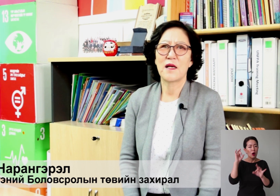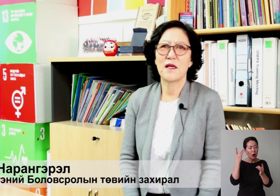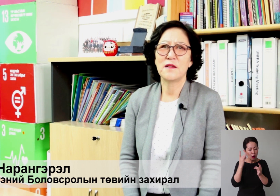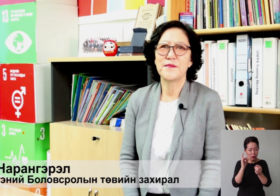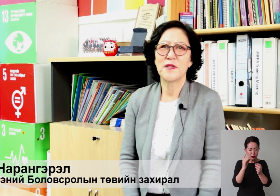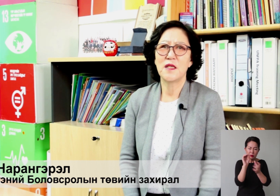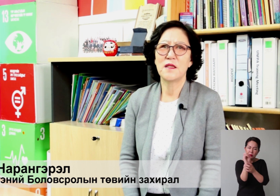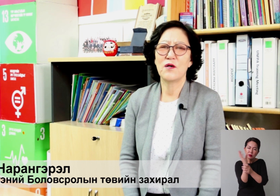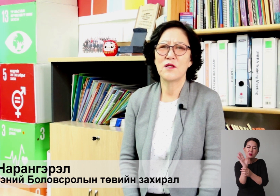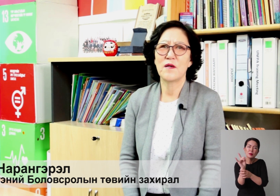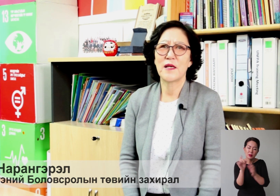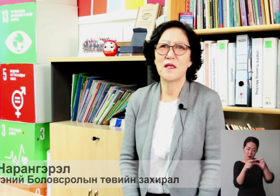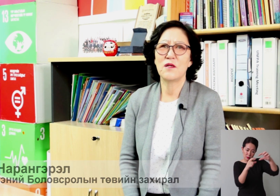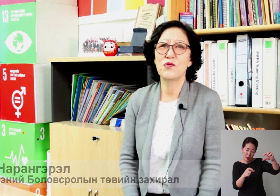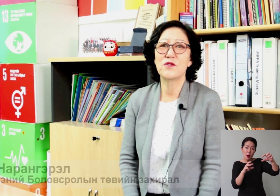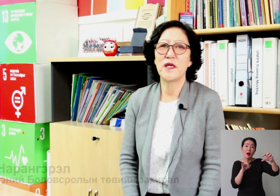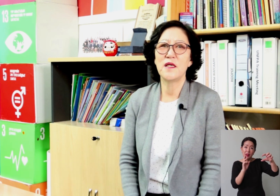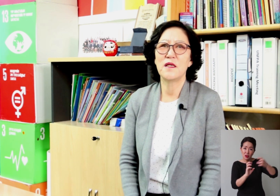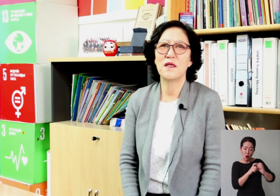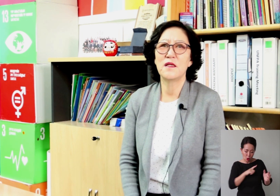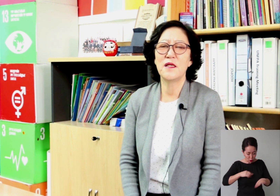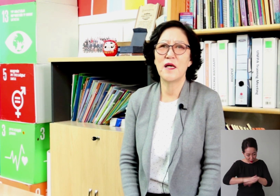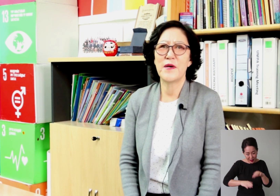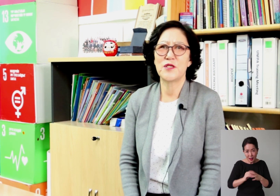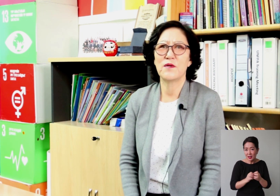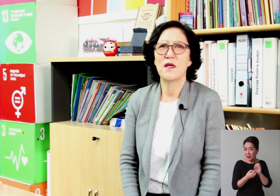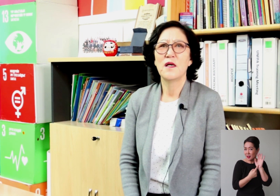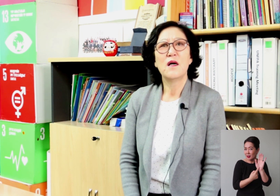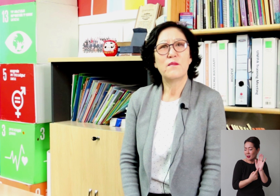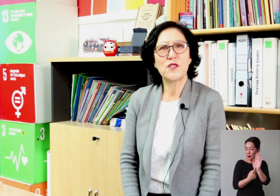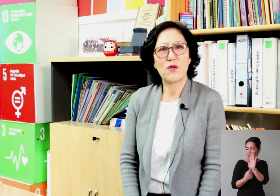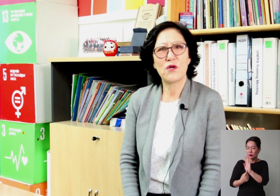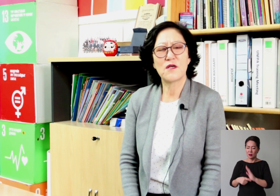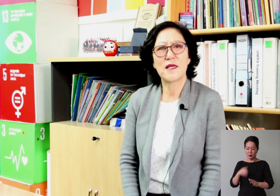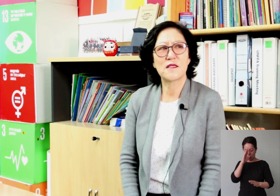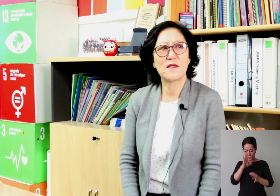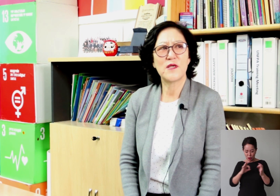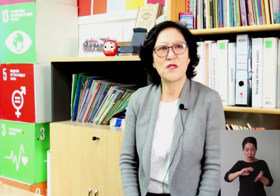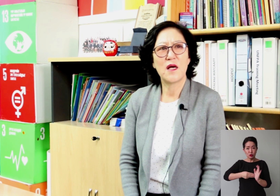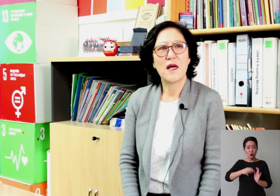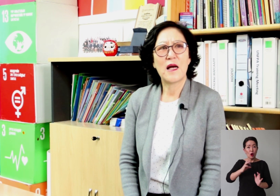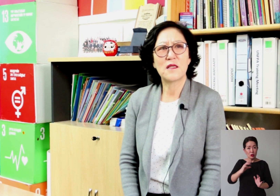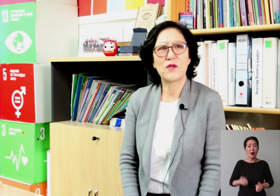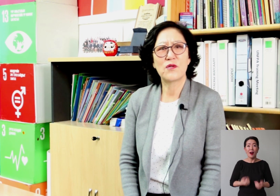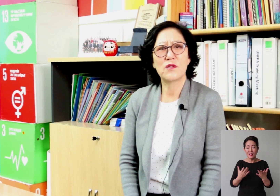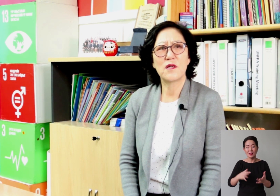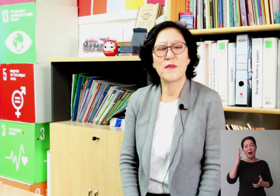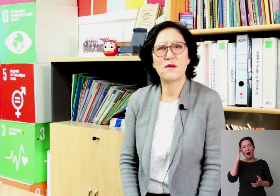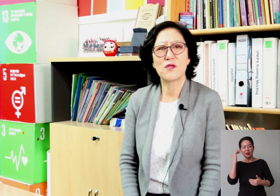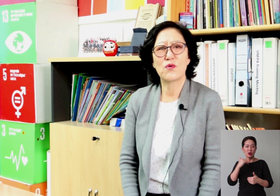гаргаад гэрэлтэй хонхотныхоо макетыг өөрснөө хийгээ тэгээ тэрийгэ барьж аваад маш их тооцоо гаргасан. Маш их гадаа дотоодын байгууллага